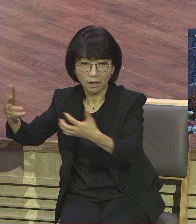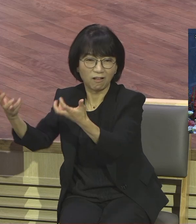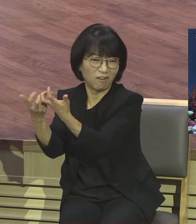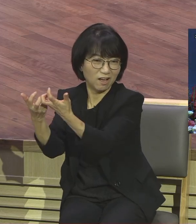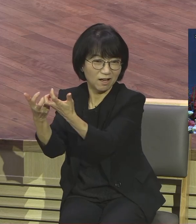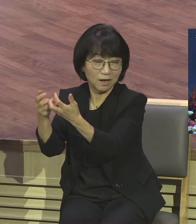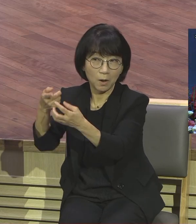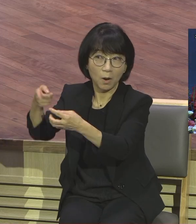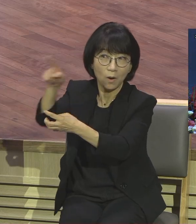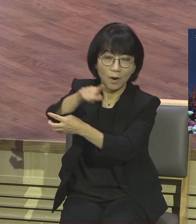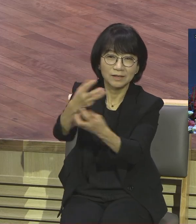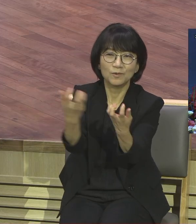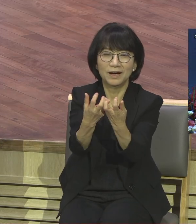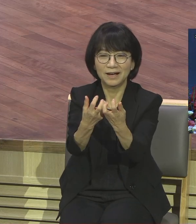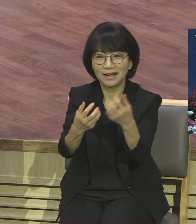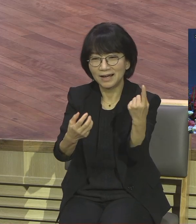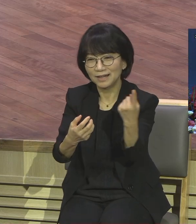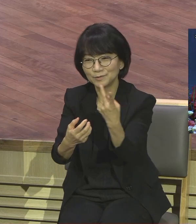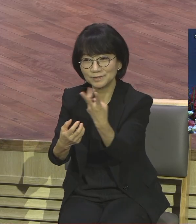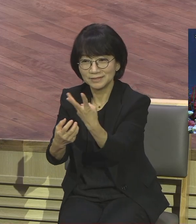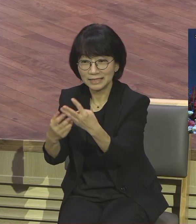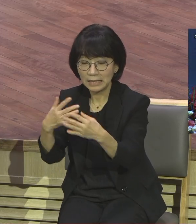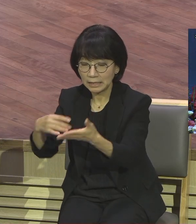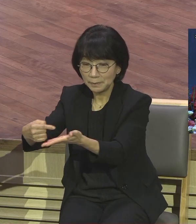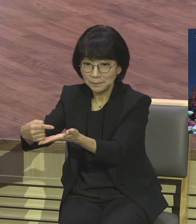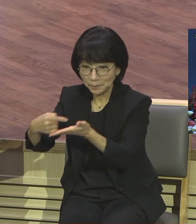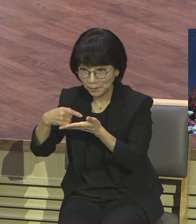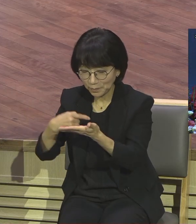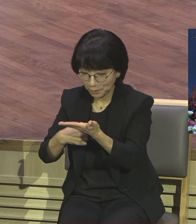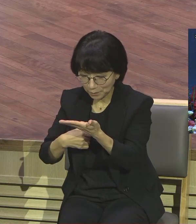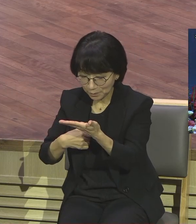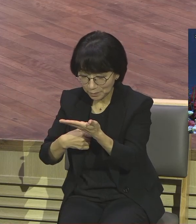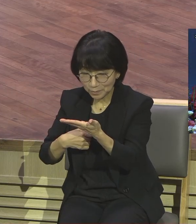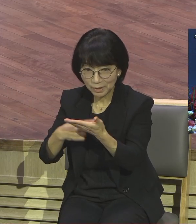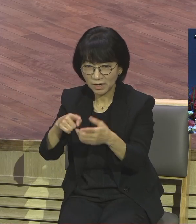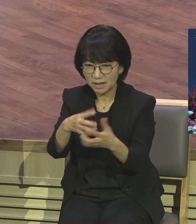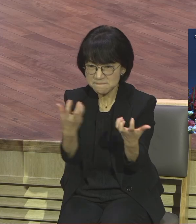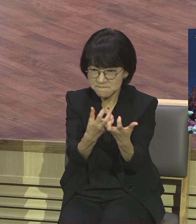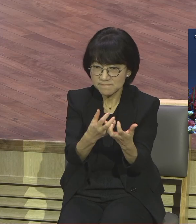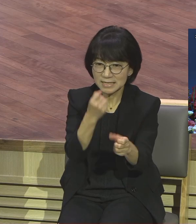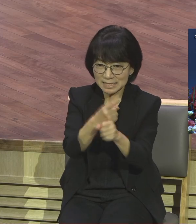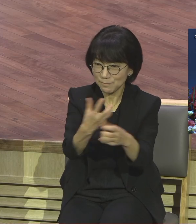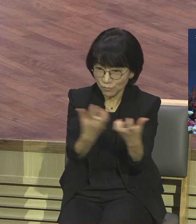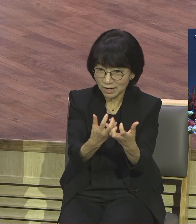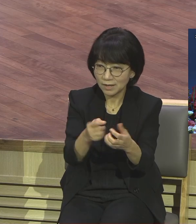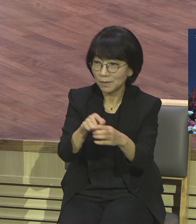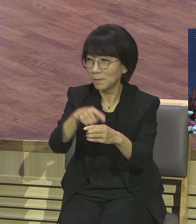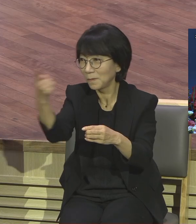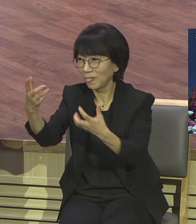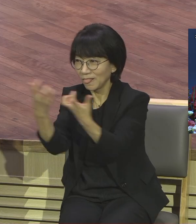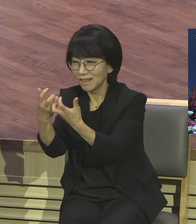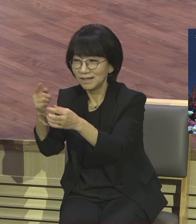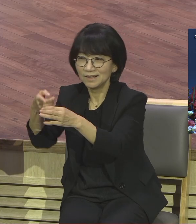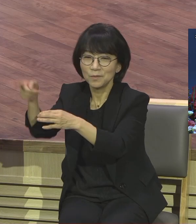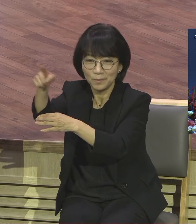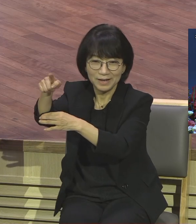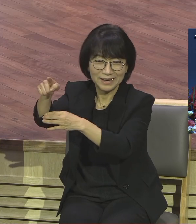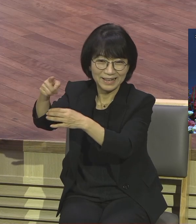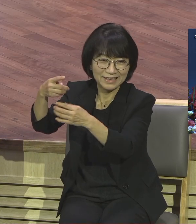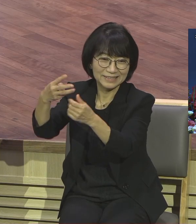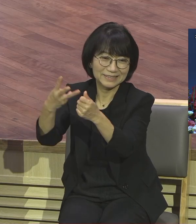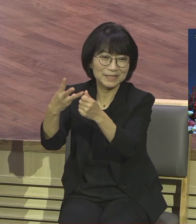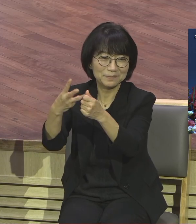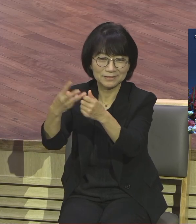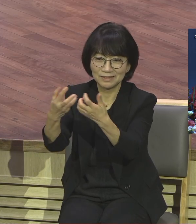비전홀 등에 지금 차고 있습니다. 지금 보고가 조금 예배 직전에 보고가 왔어요. 우리 온리서울에서 계신 분들,